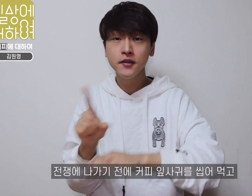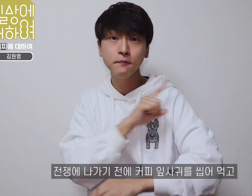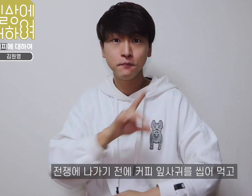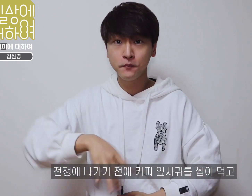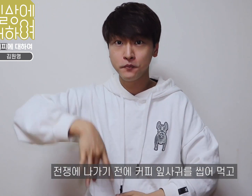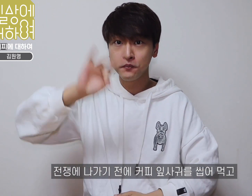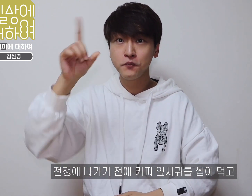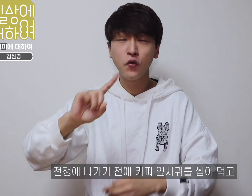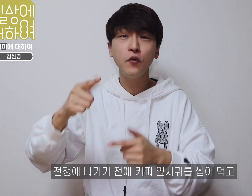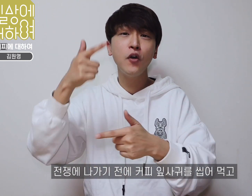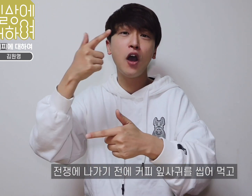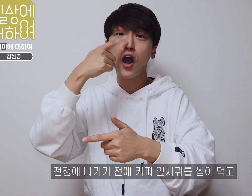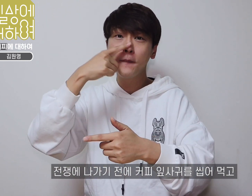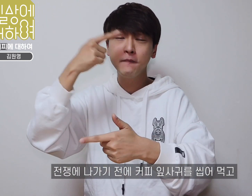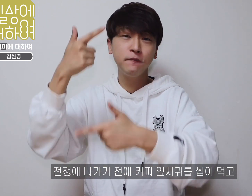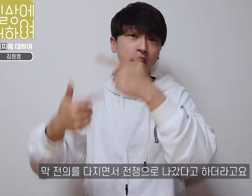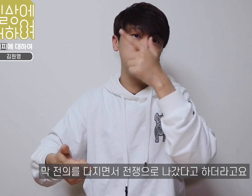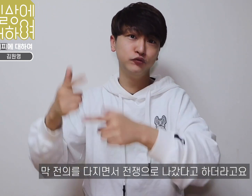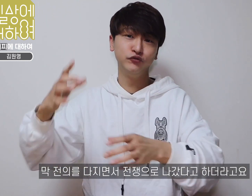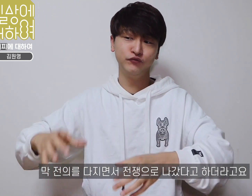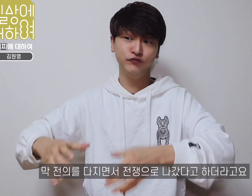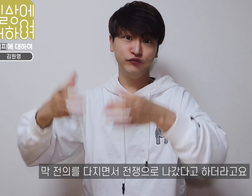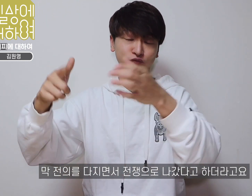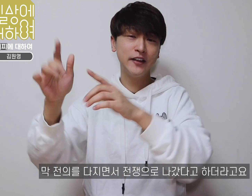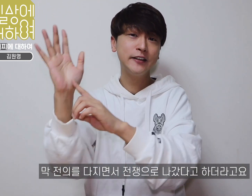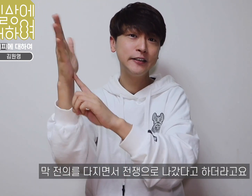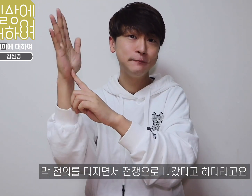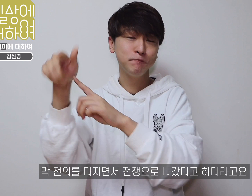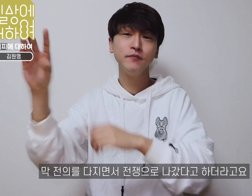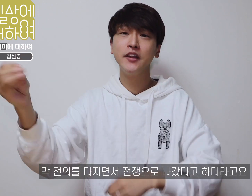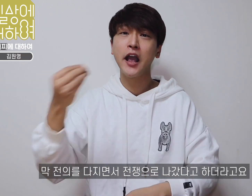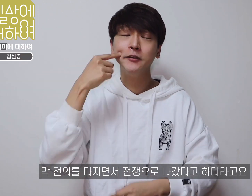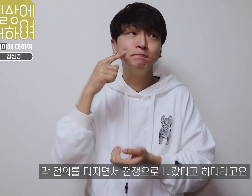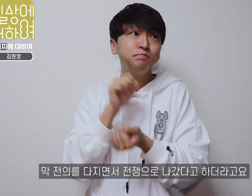커피 잎사귀를 씹어먹고 막 전의를 다지면서